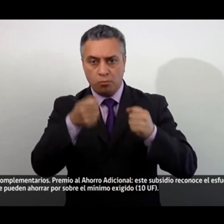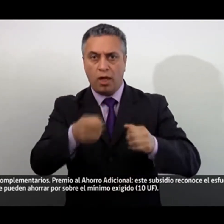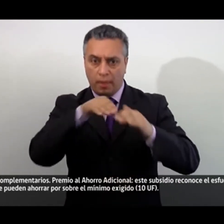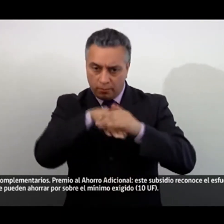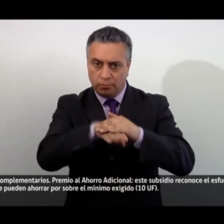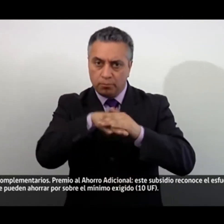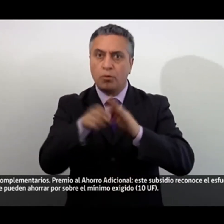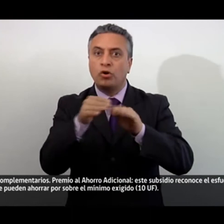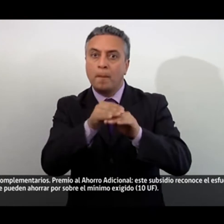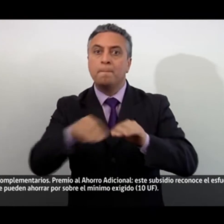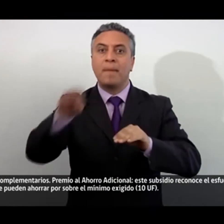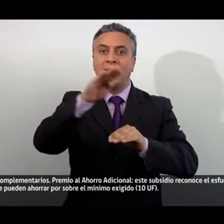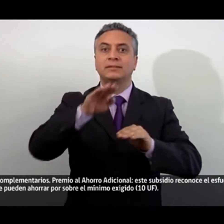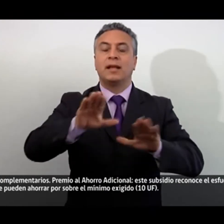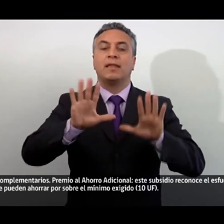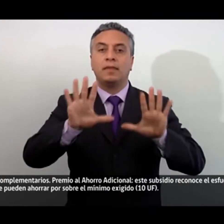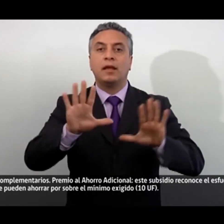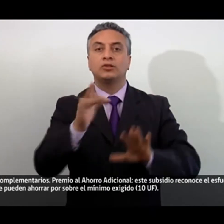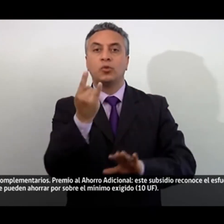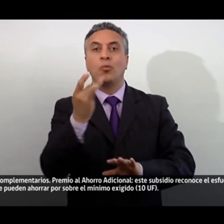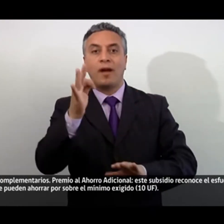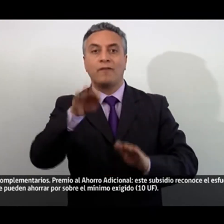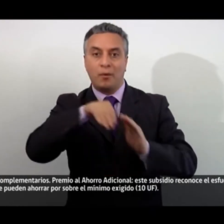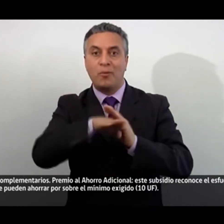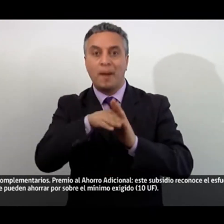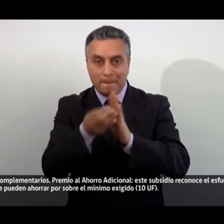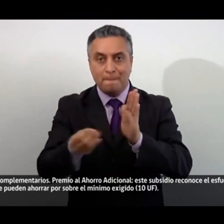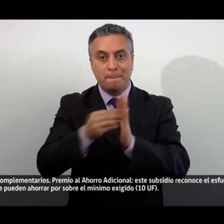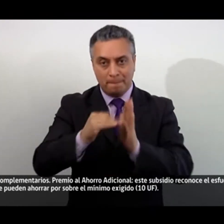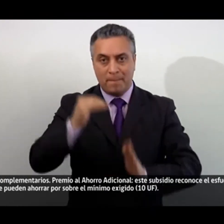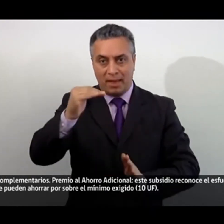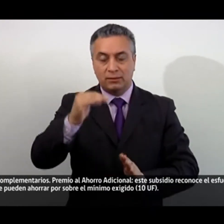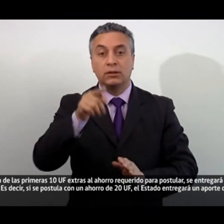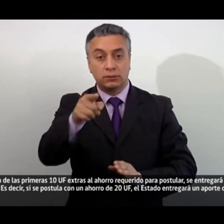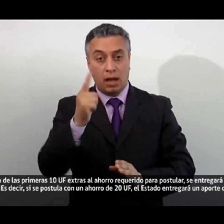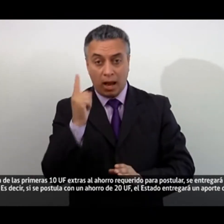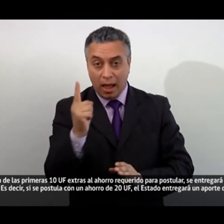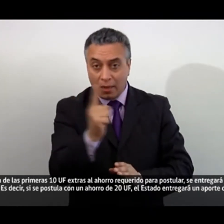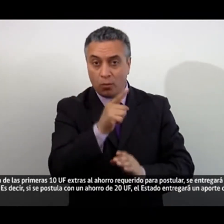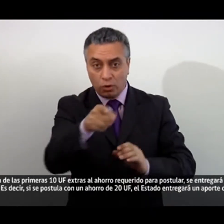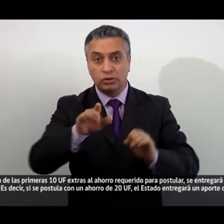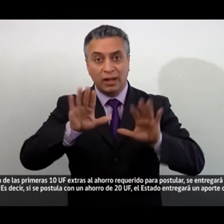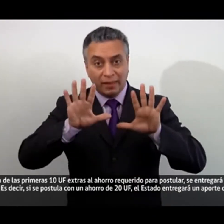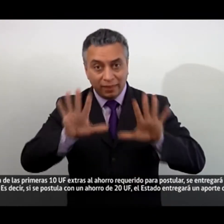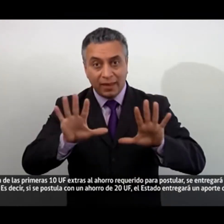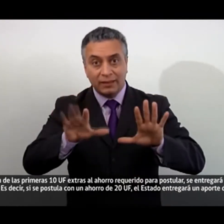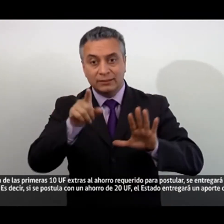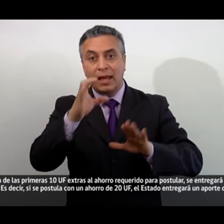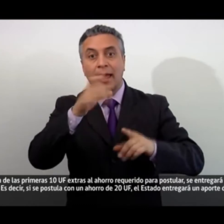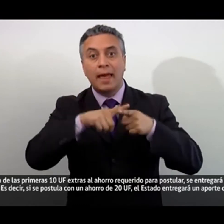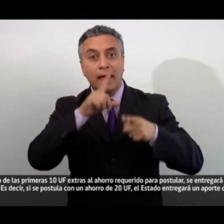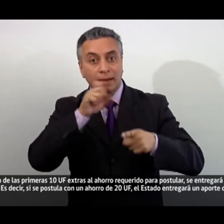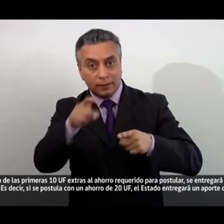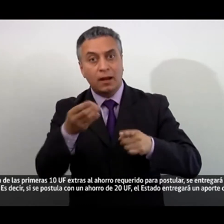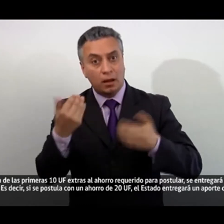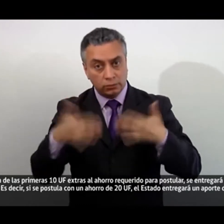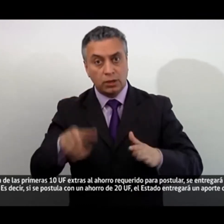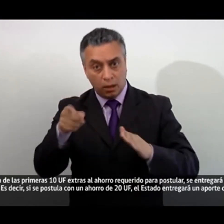ahorrar por sobre el mínimo exigido, 10 unidades de fomento. Por cada una de las primeras 10 unidades de fomento extras al